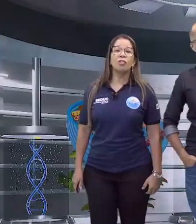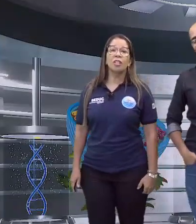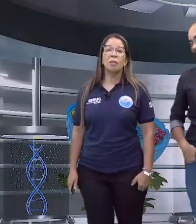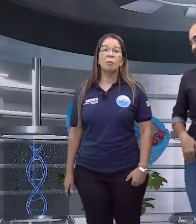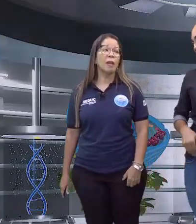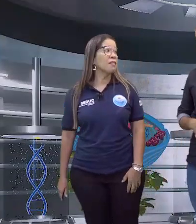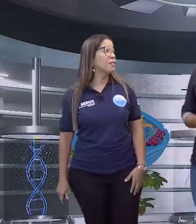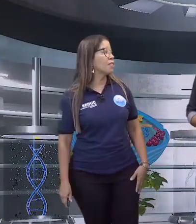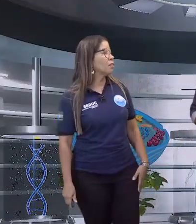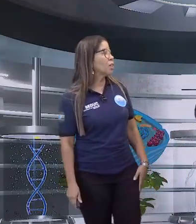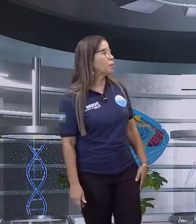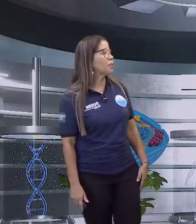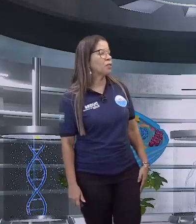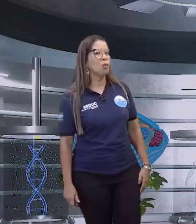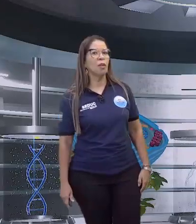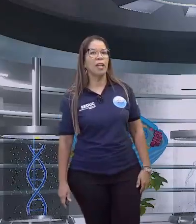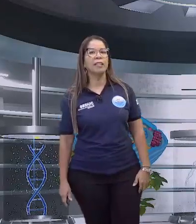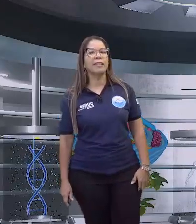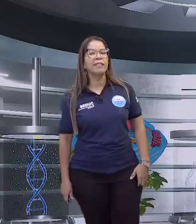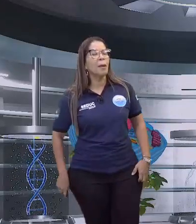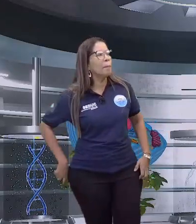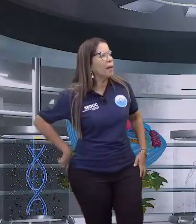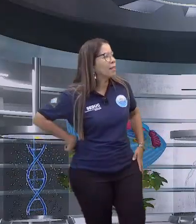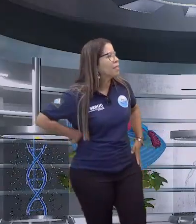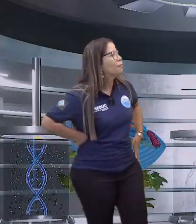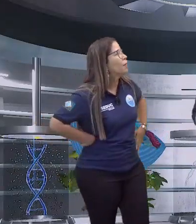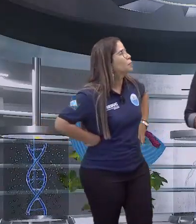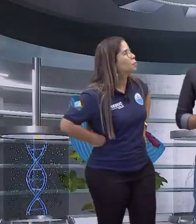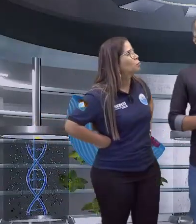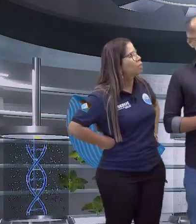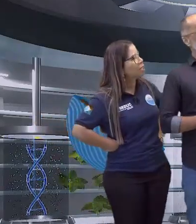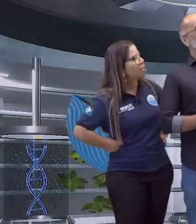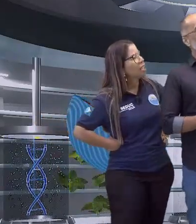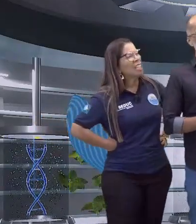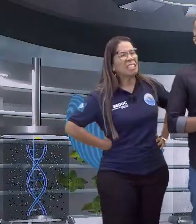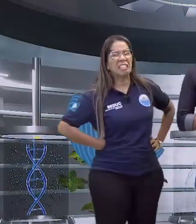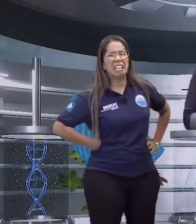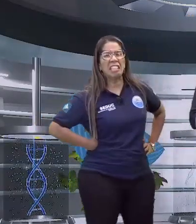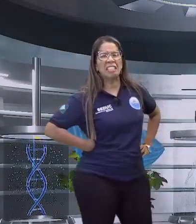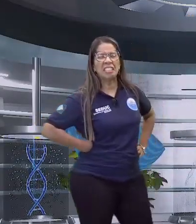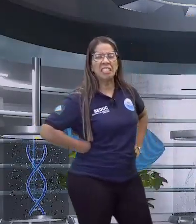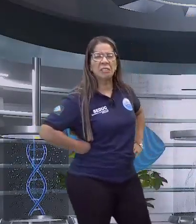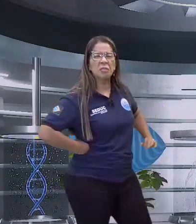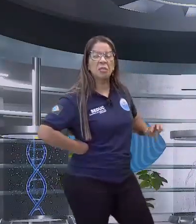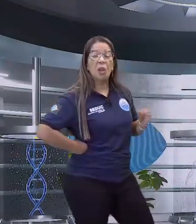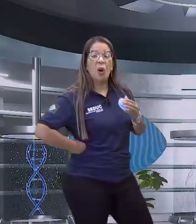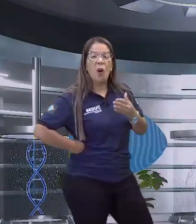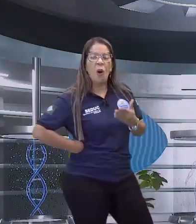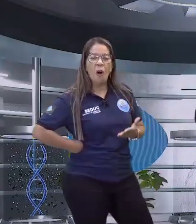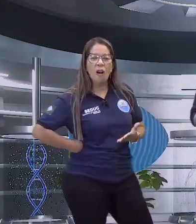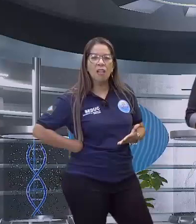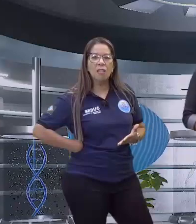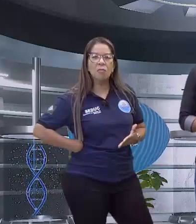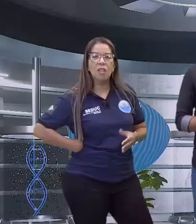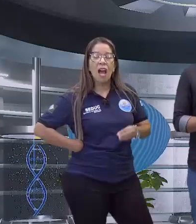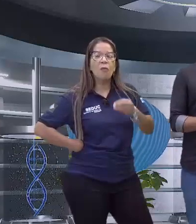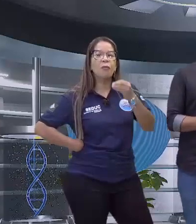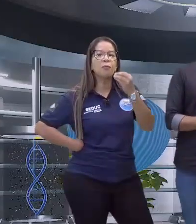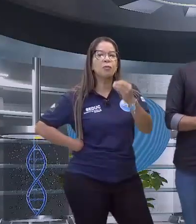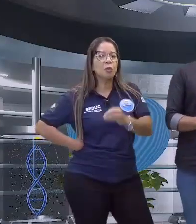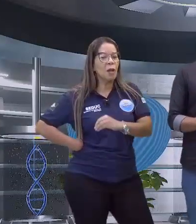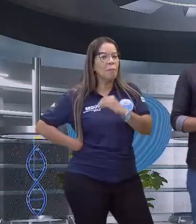Meus amores, chegamos para revisão, né, professor? E agora... Eita, pega que foi assunto, hein? Galerinha... Tecidos,